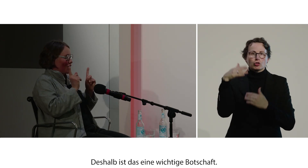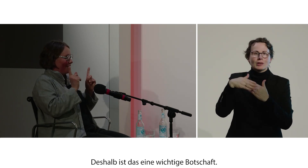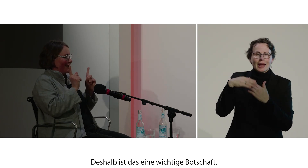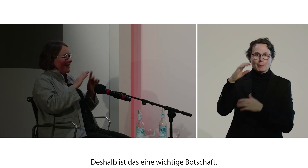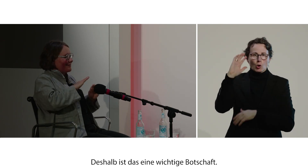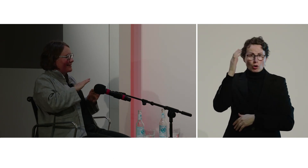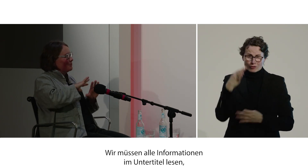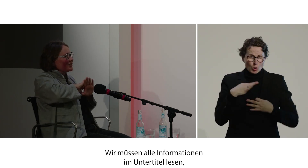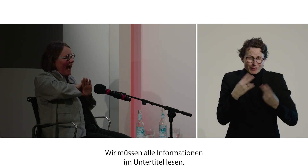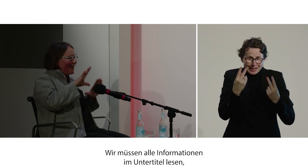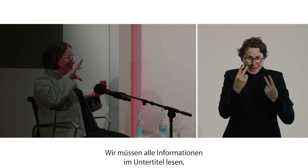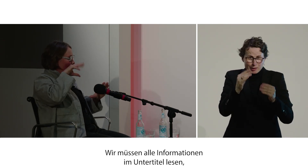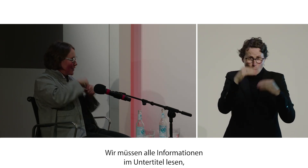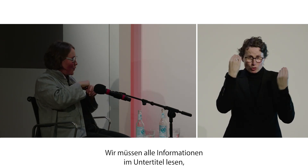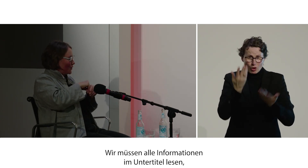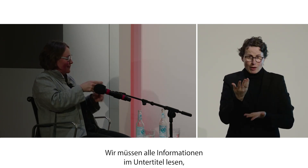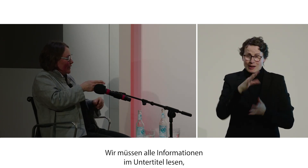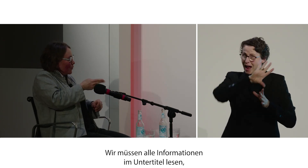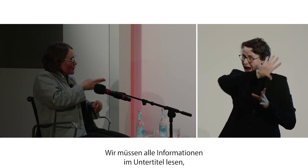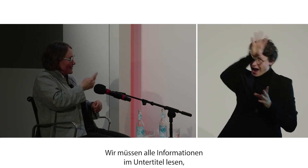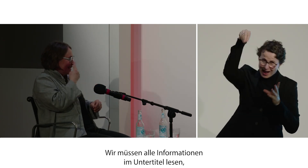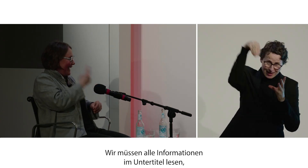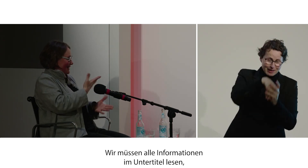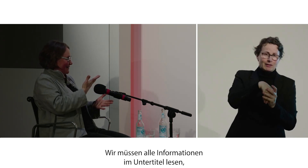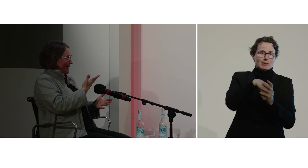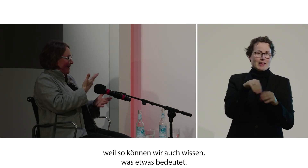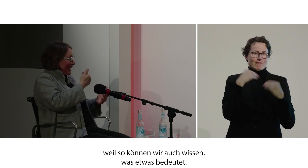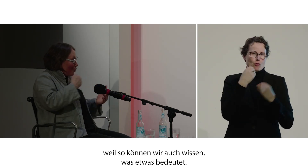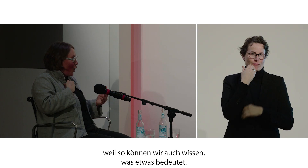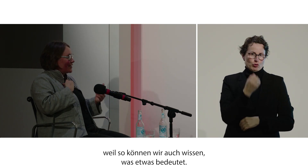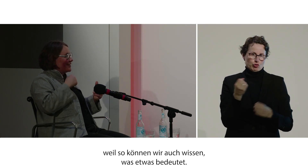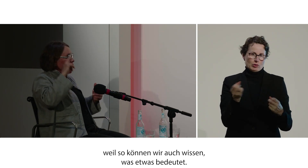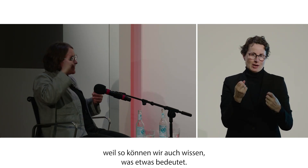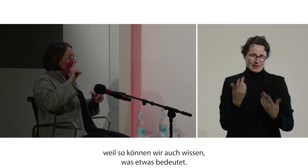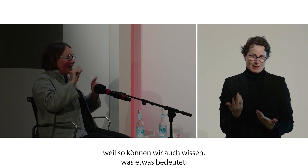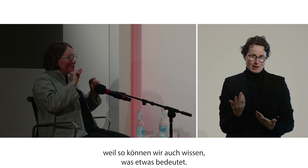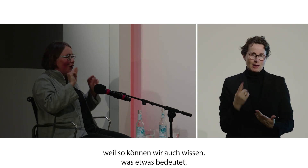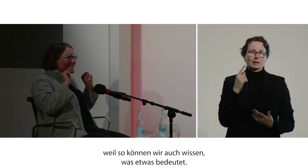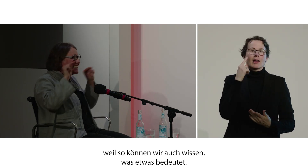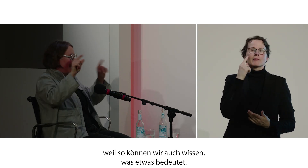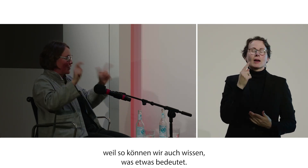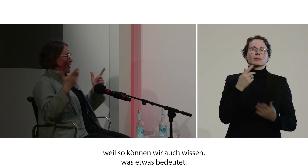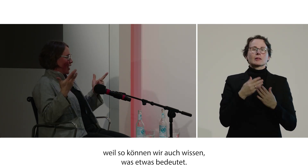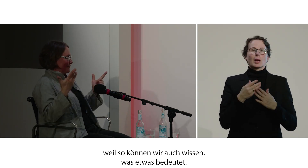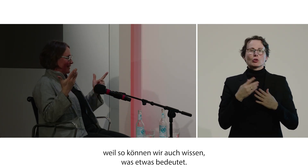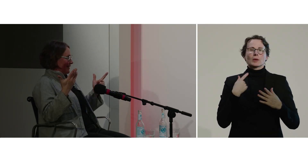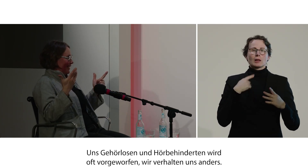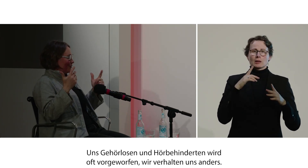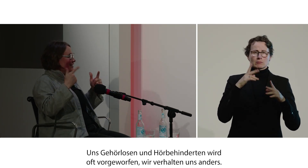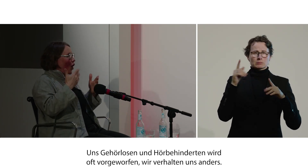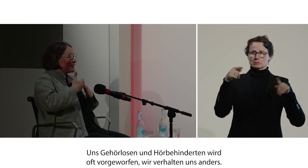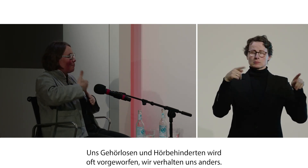wichtige Botschaft. Wir müssen alle Informationen im Untertitel lesen. Weil so können wir auch wissen, was bedeutet in der Gesellschaft,